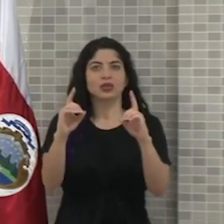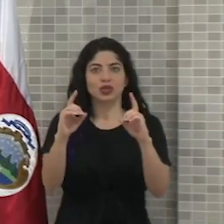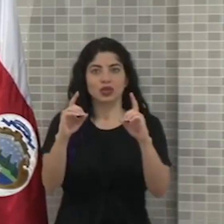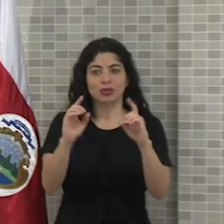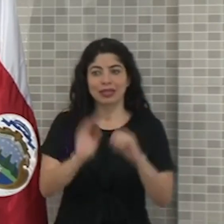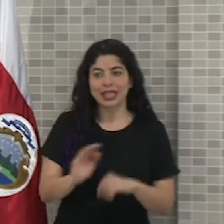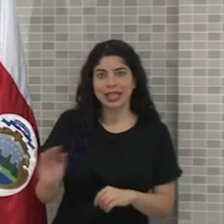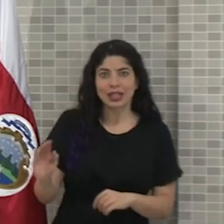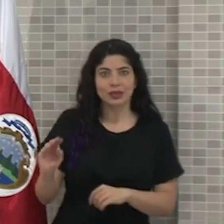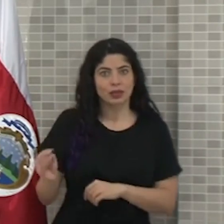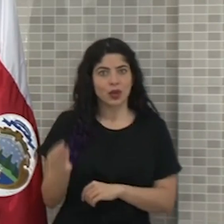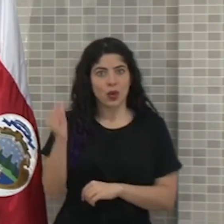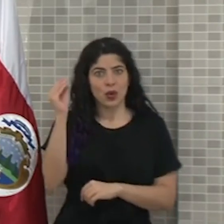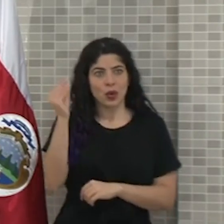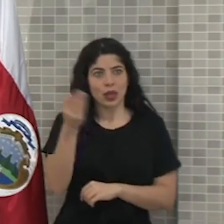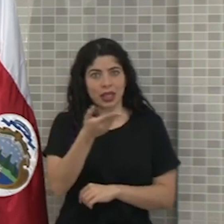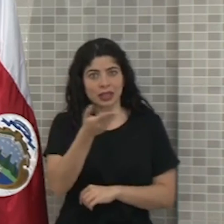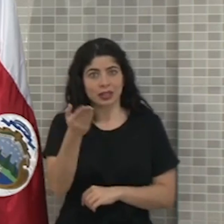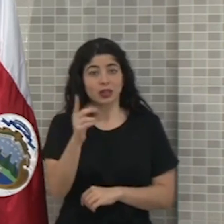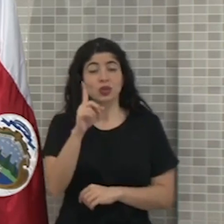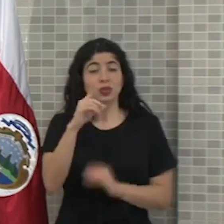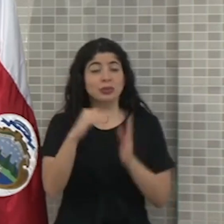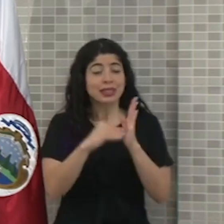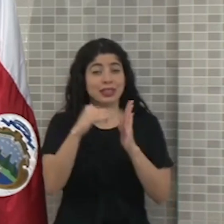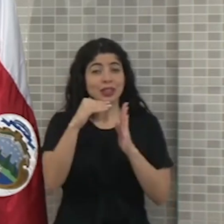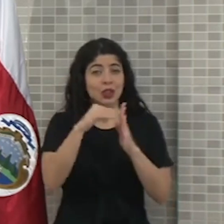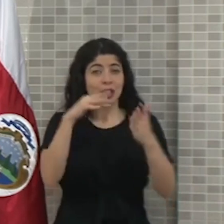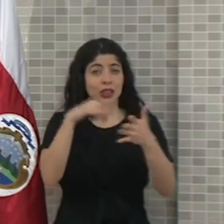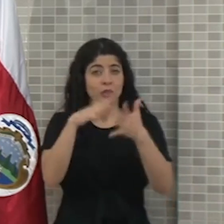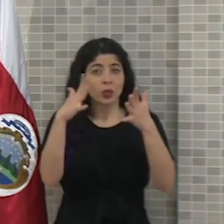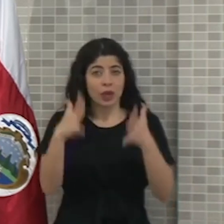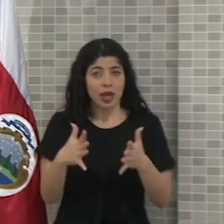nuestra niñez y juventud, 1 millón de estudiantes.